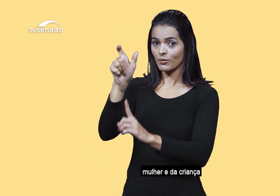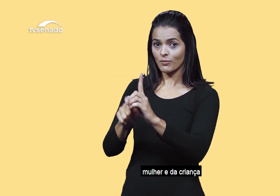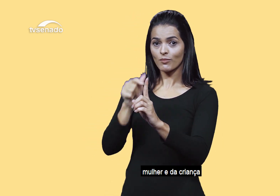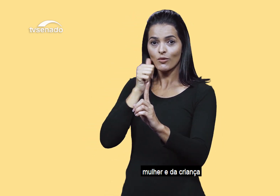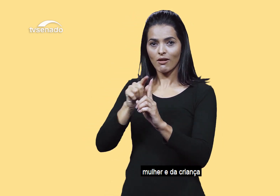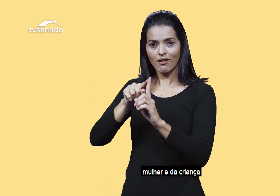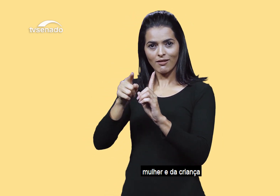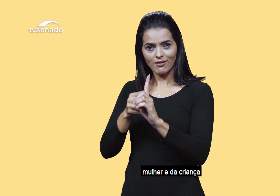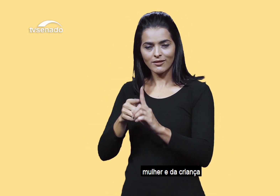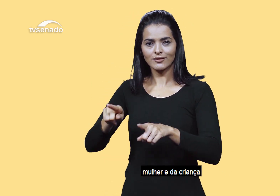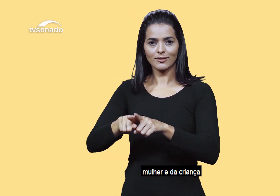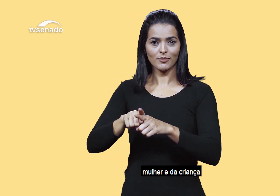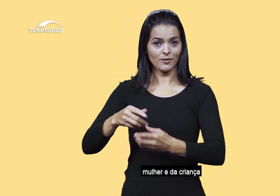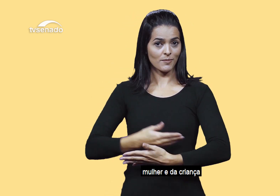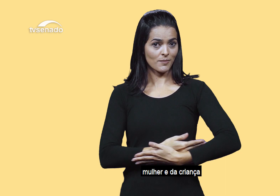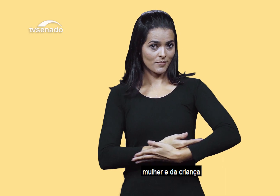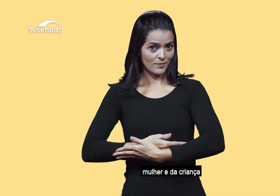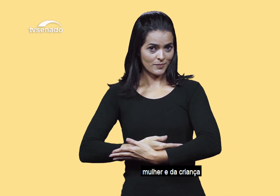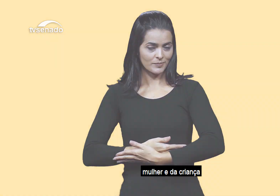e da criança.